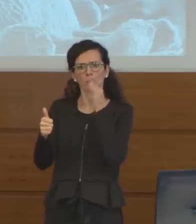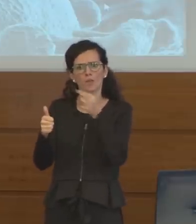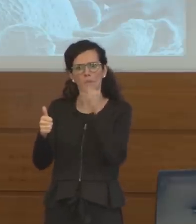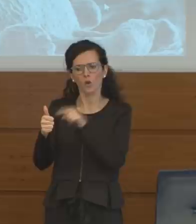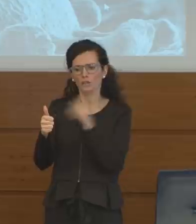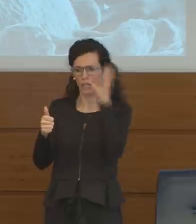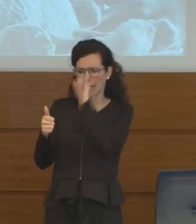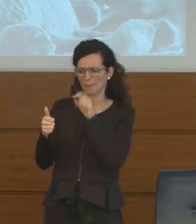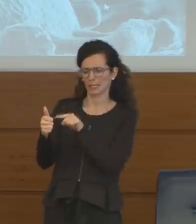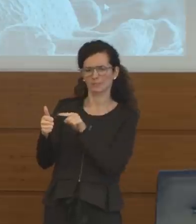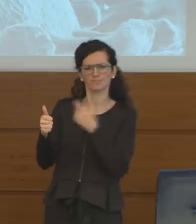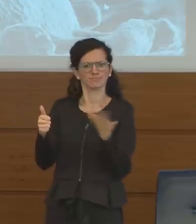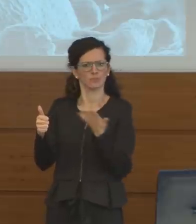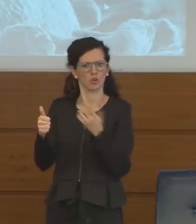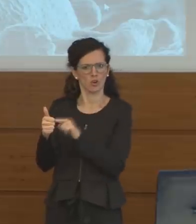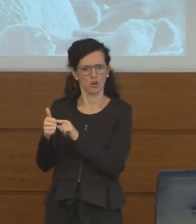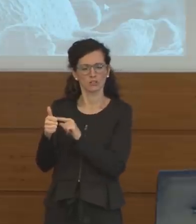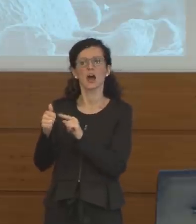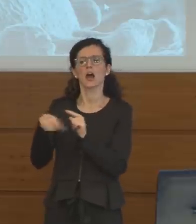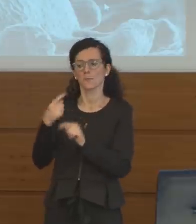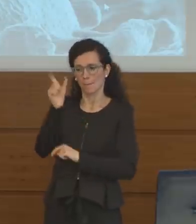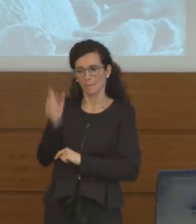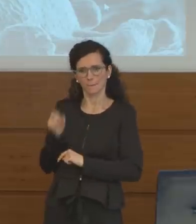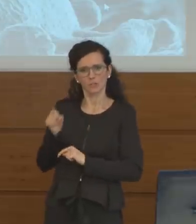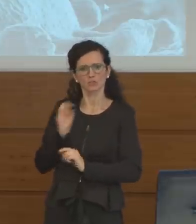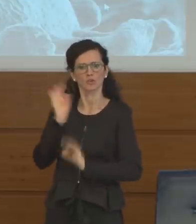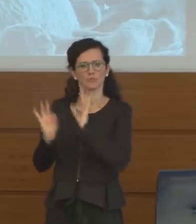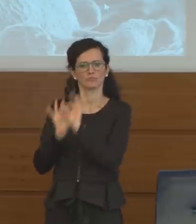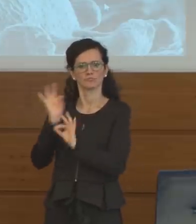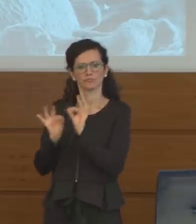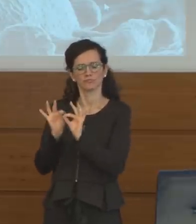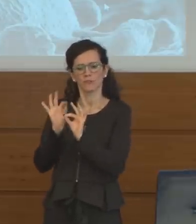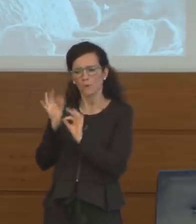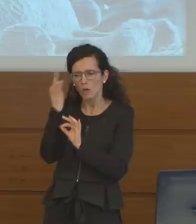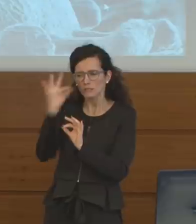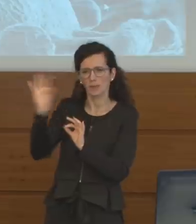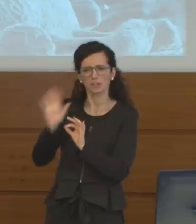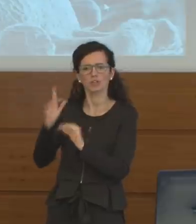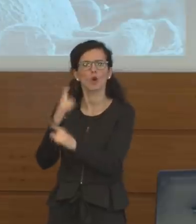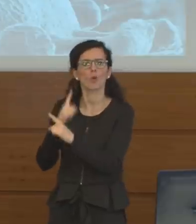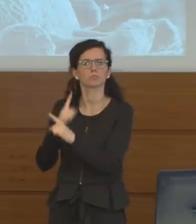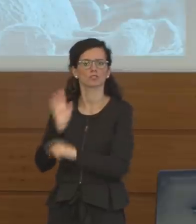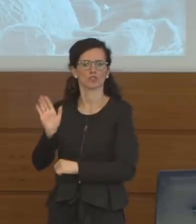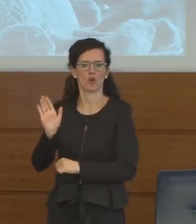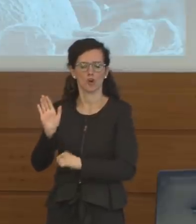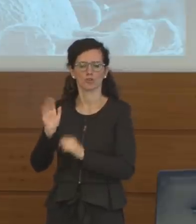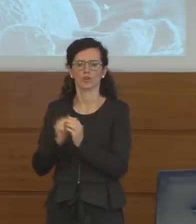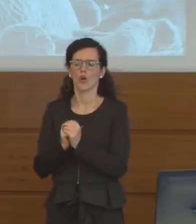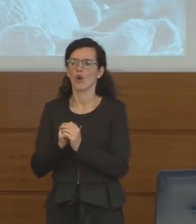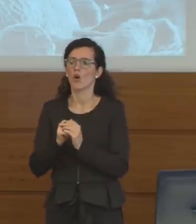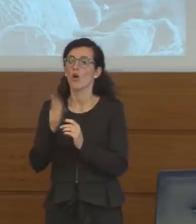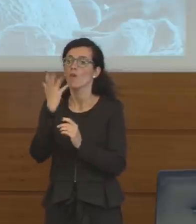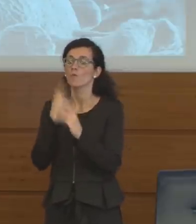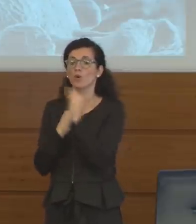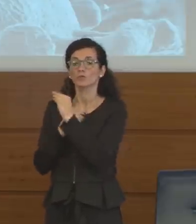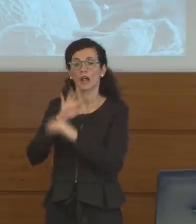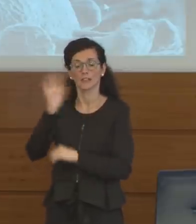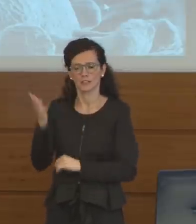poi trattare quella persona in funzione della propria specifica esigenza. Potrebbe essere, le spiego,